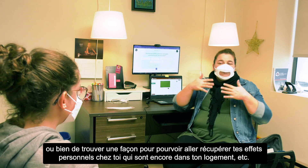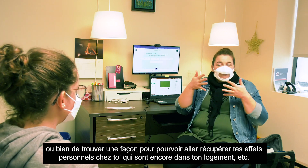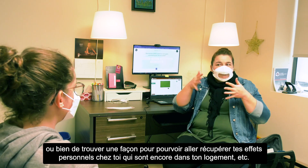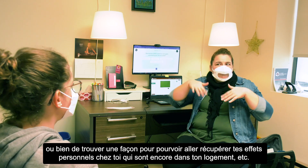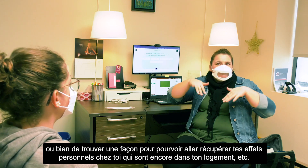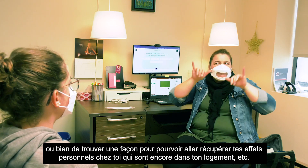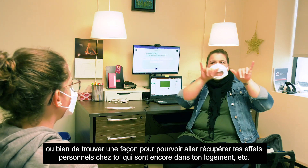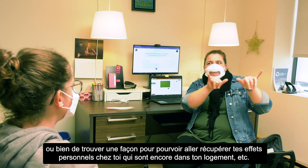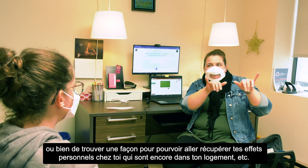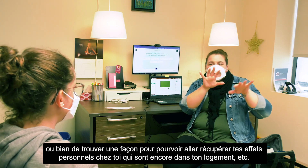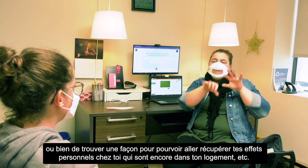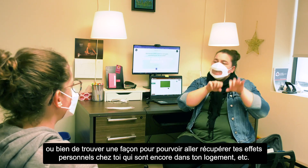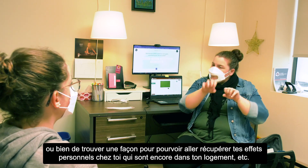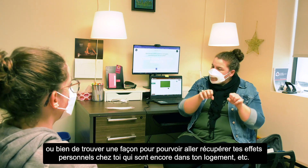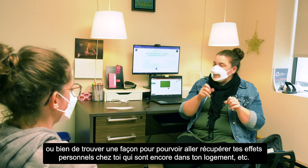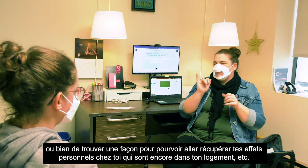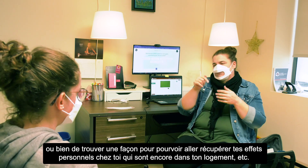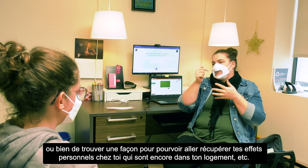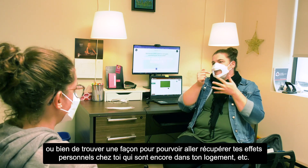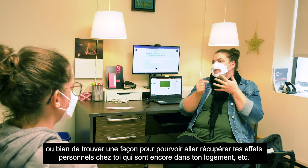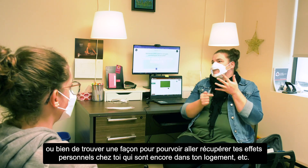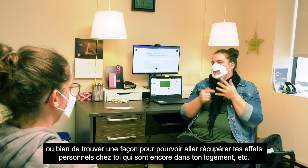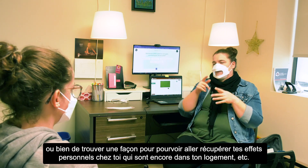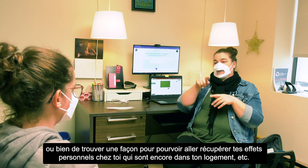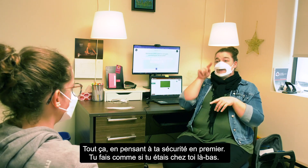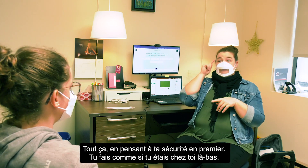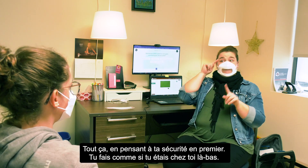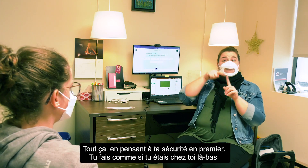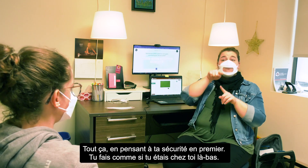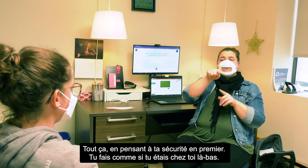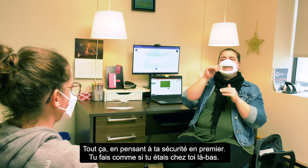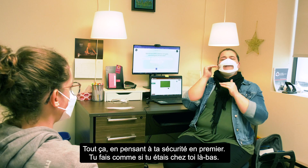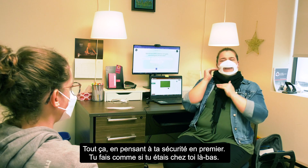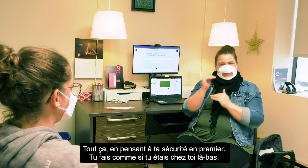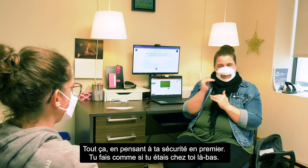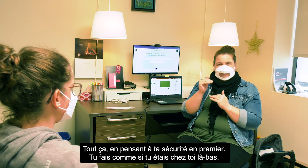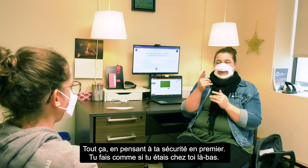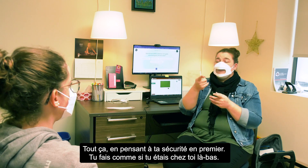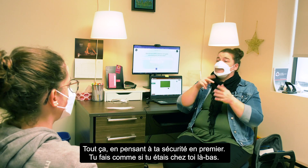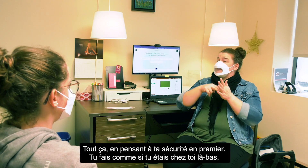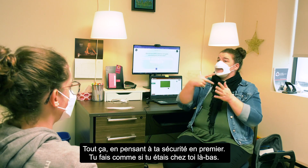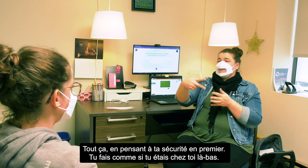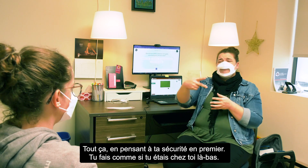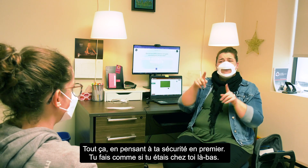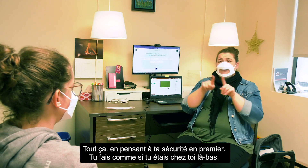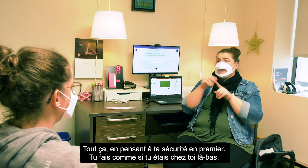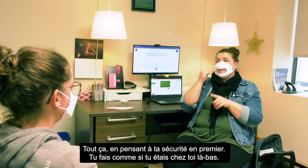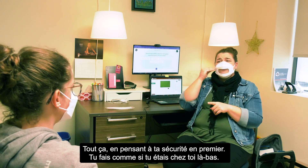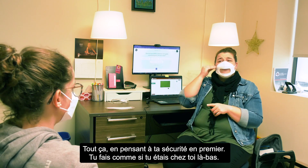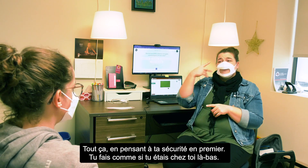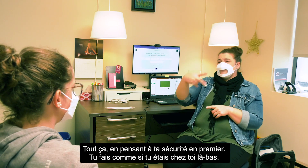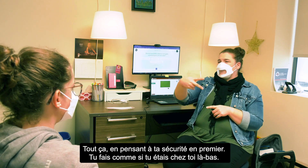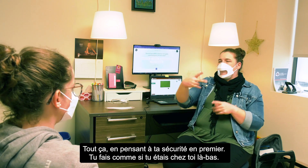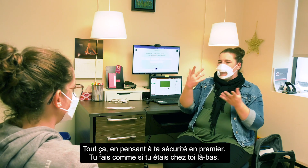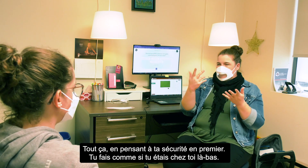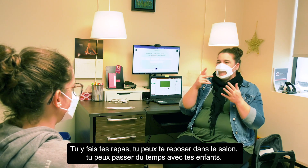chercher les choses, tes effets personnels que tu n'as pas eu le temps de récupérer. La priorité est ta sécurité et tu fais comme chez toi. Tu peux, par